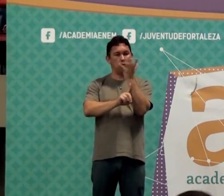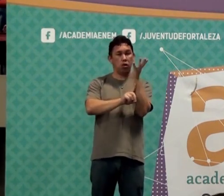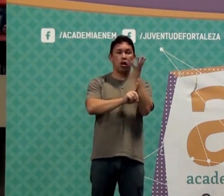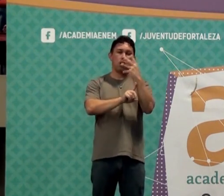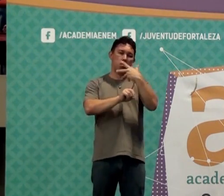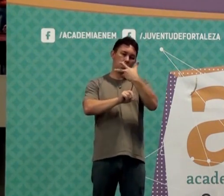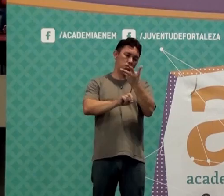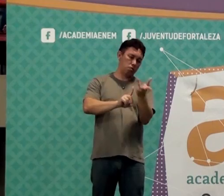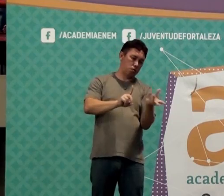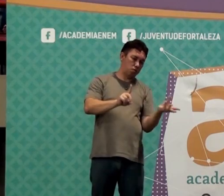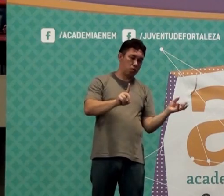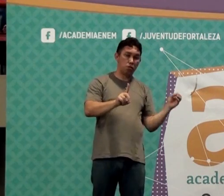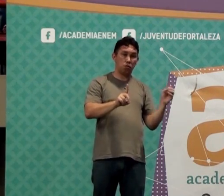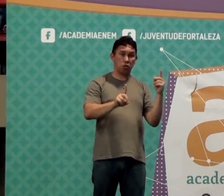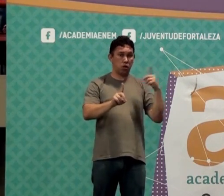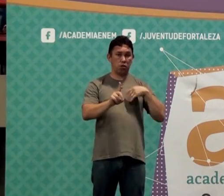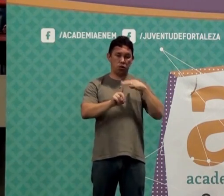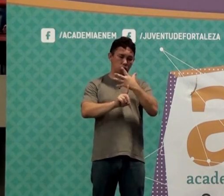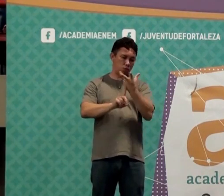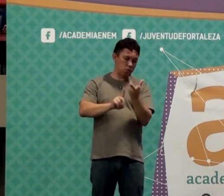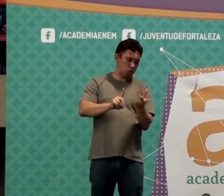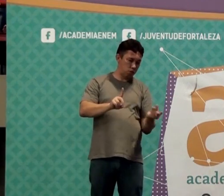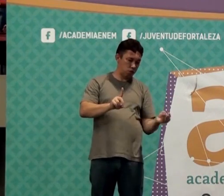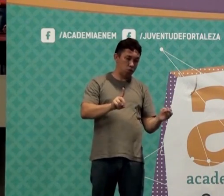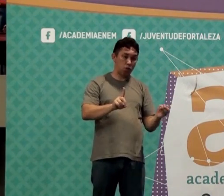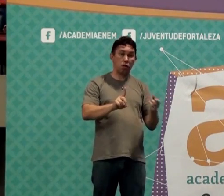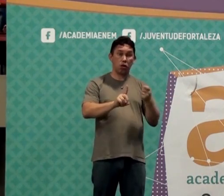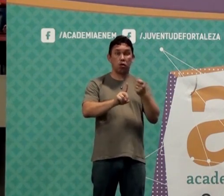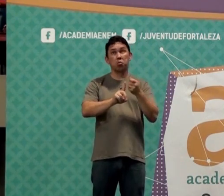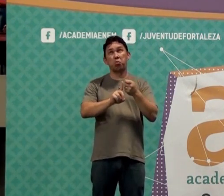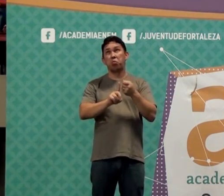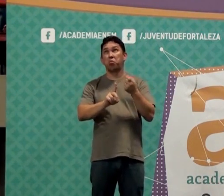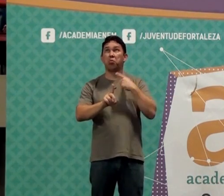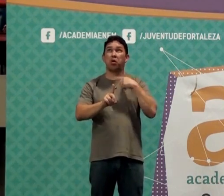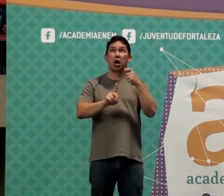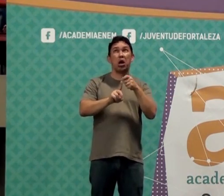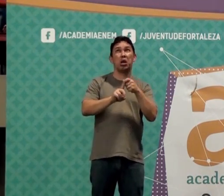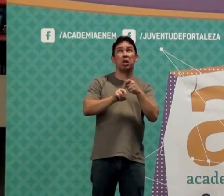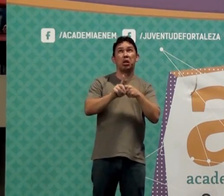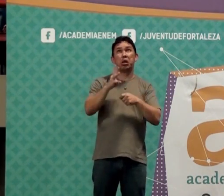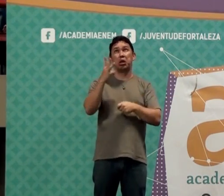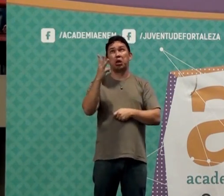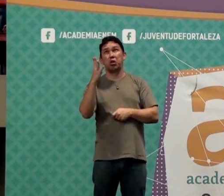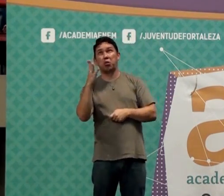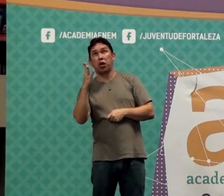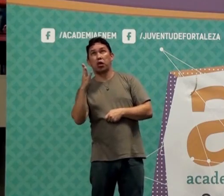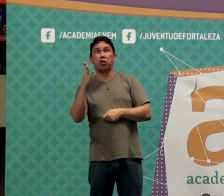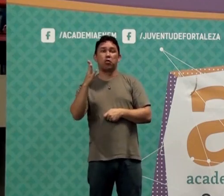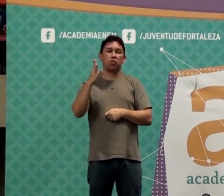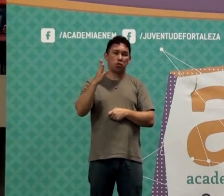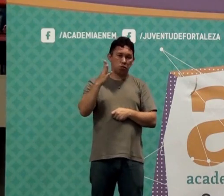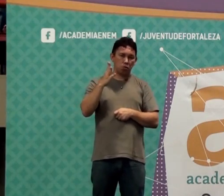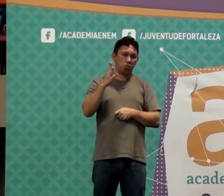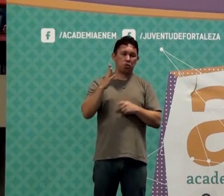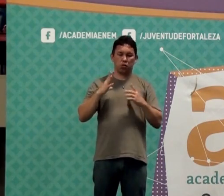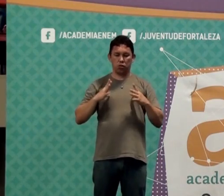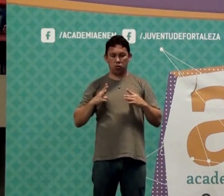Ele tem que trabalhar todo dia. Às vezes no domingo ele não